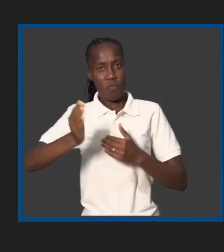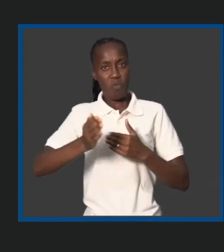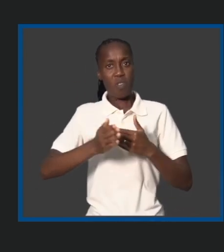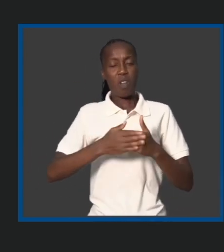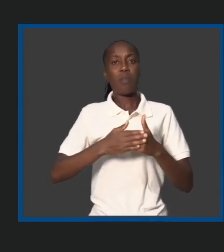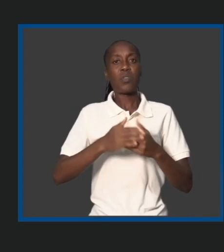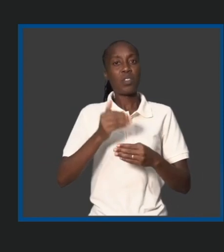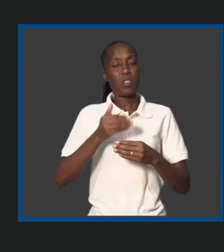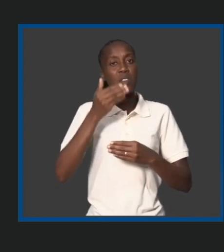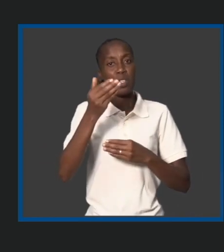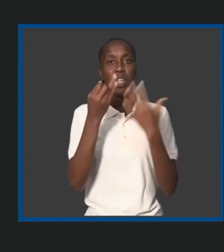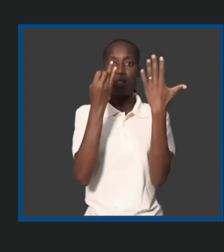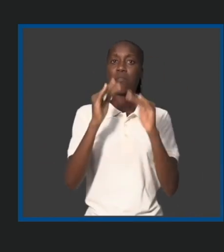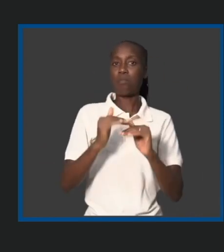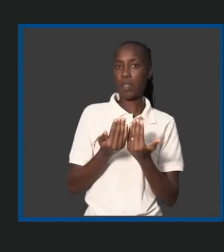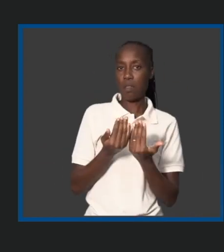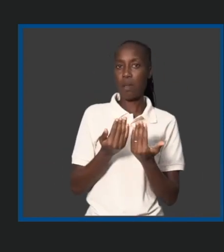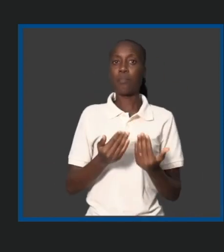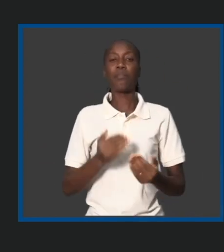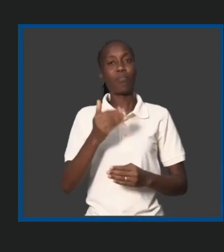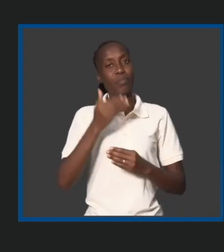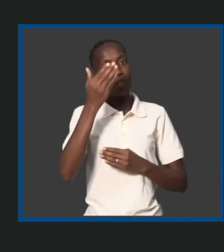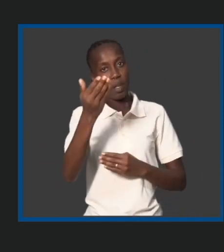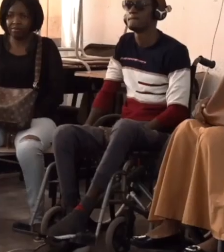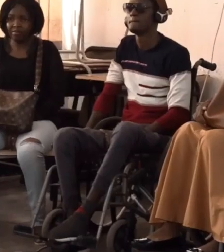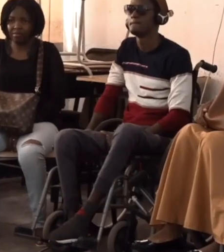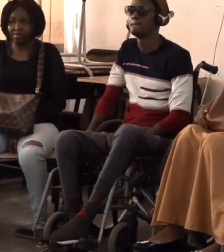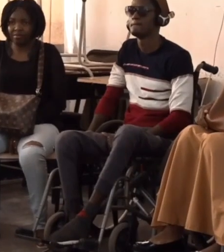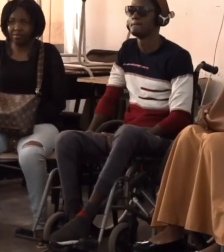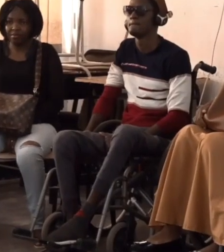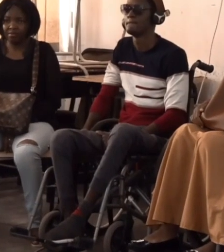Nós voltamos daqui a sete dias. Até lá.